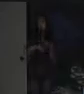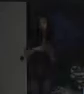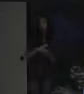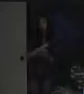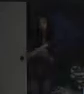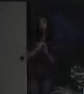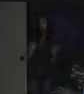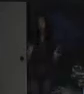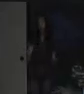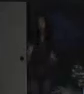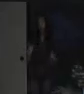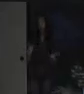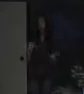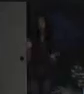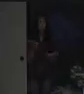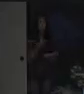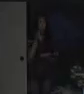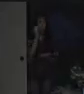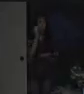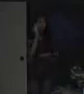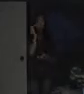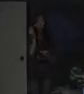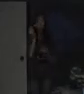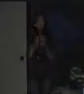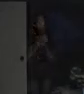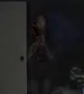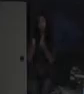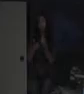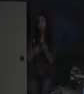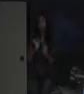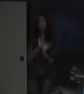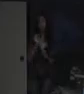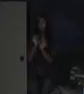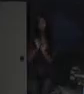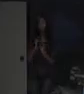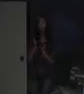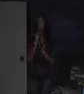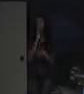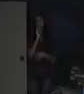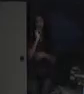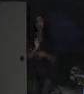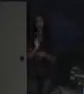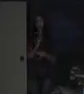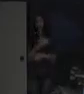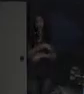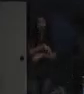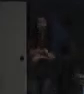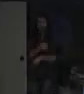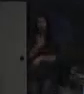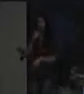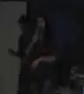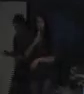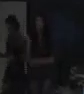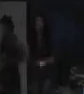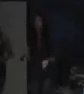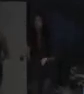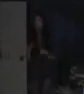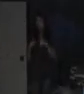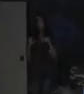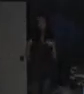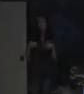pudesse tentar ver outras maneiras, identificar uma rua que não tem nome nenhum, uma